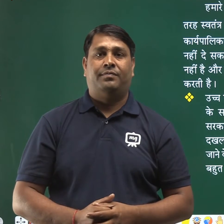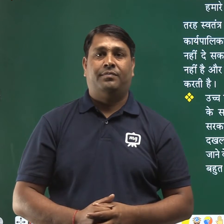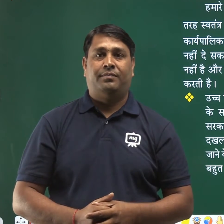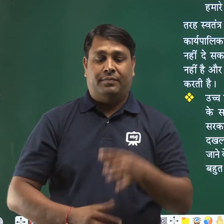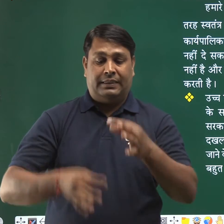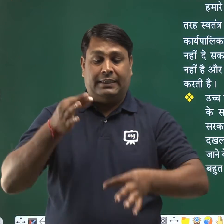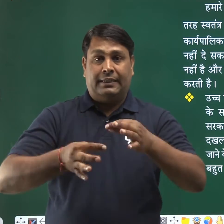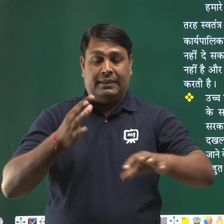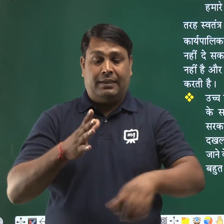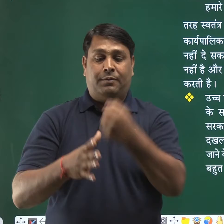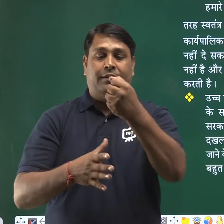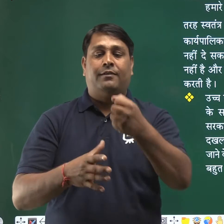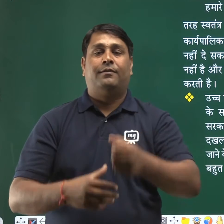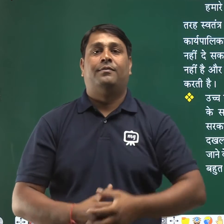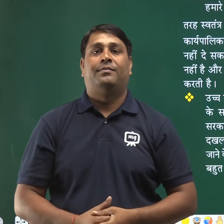न्यायपालिका को